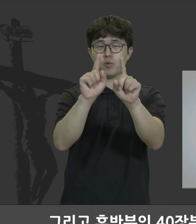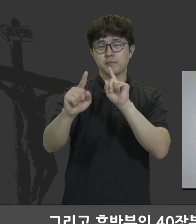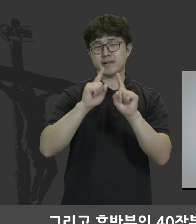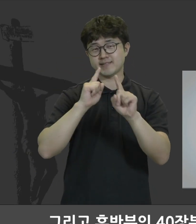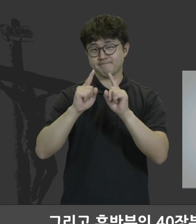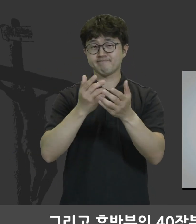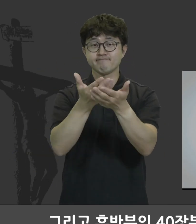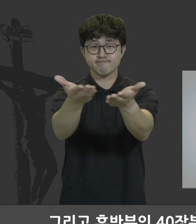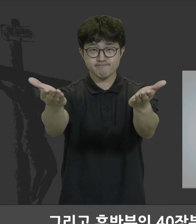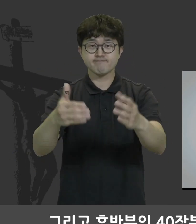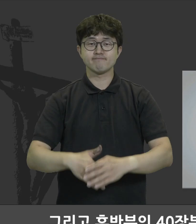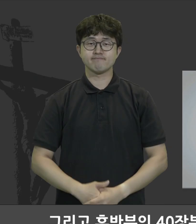회복의 메시지가 주어지지요.